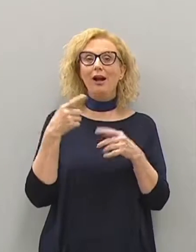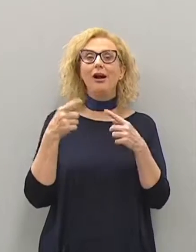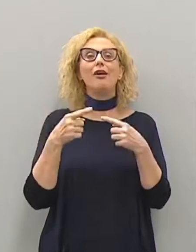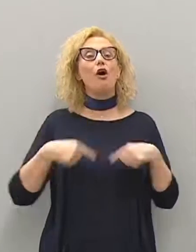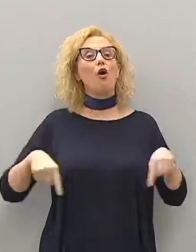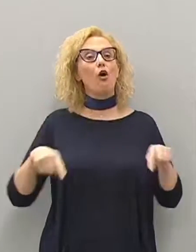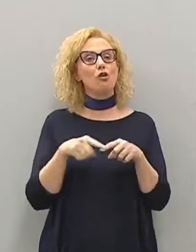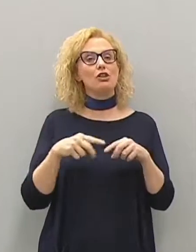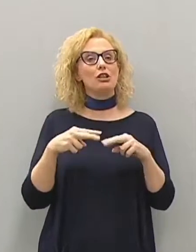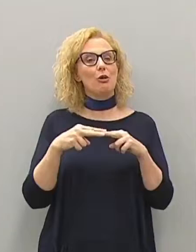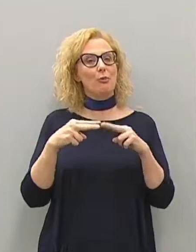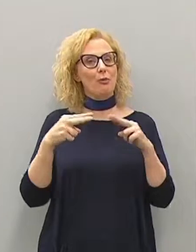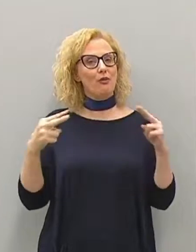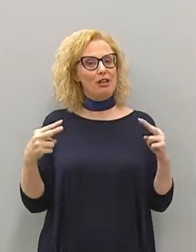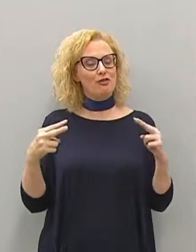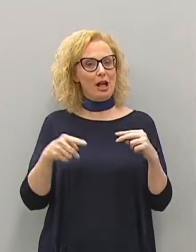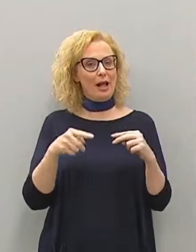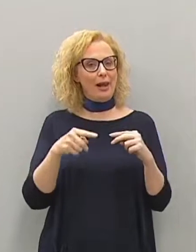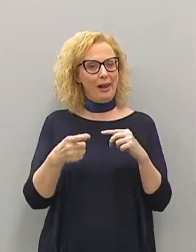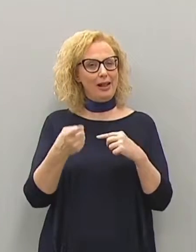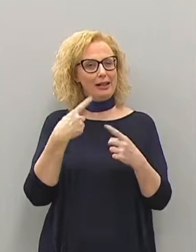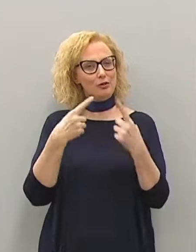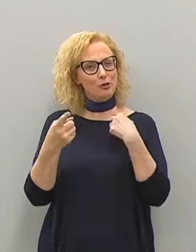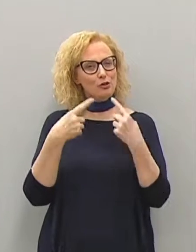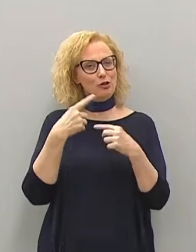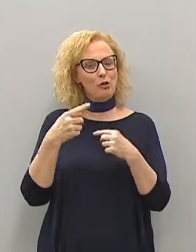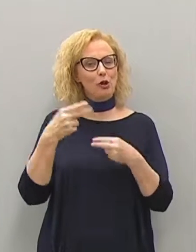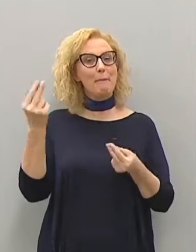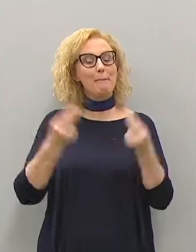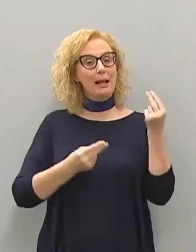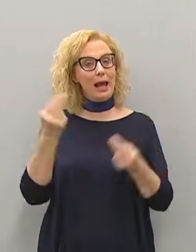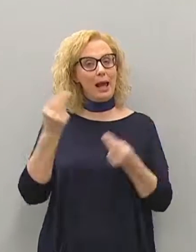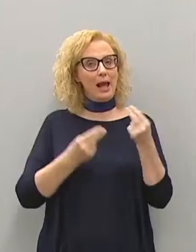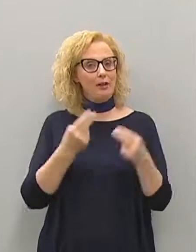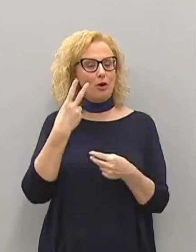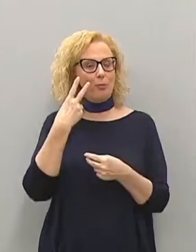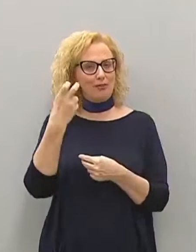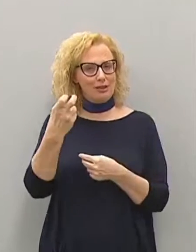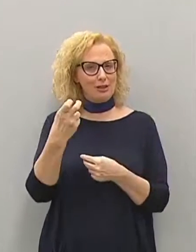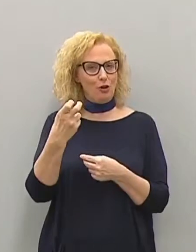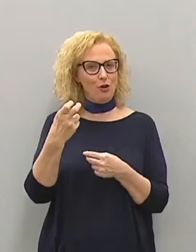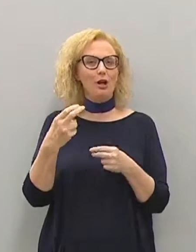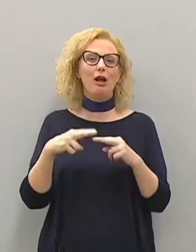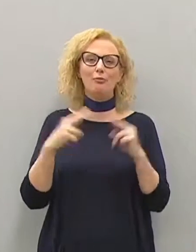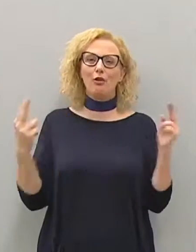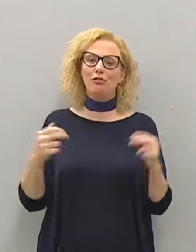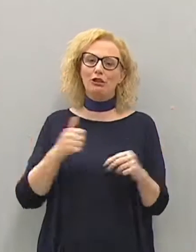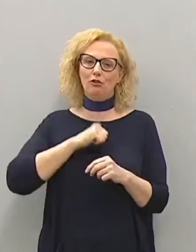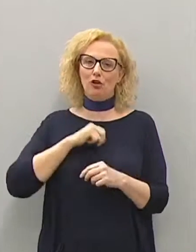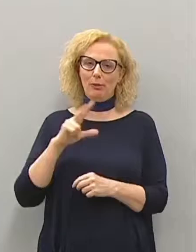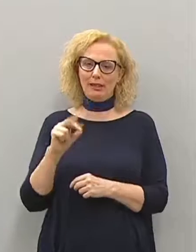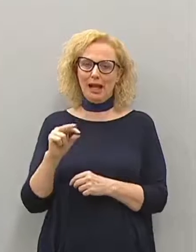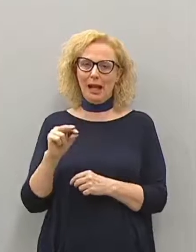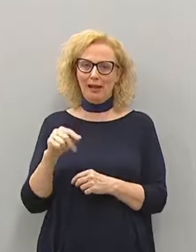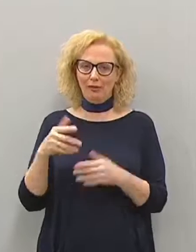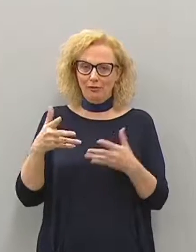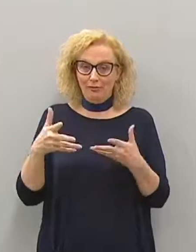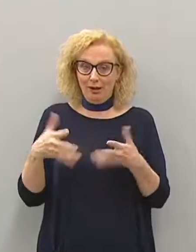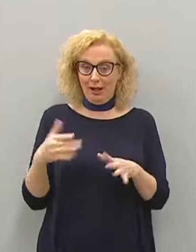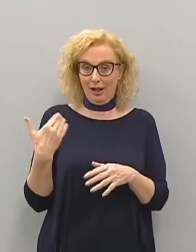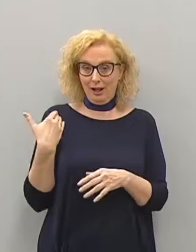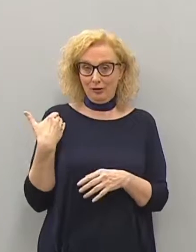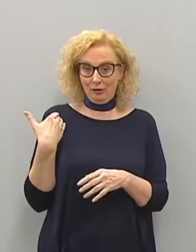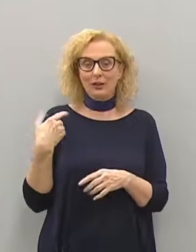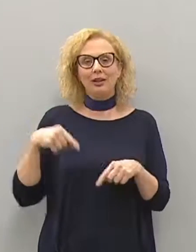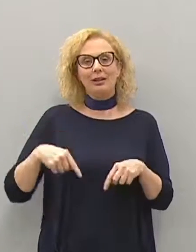che questa settimana affronta la discussione del bilancio di previsione della provincia autonoma di trento e ora qui con noi ci sono